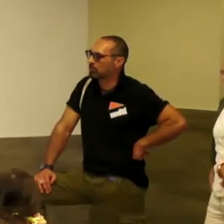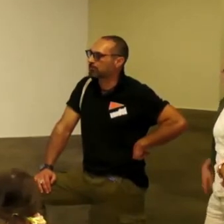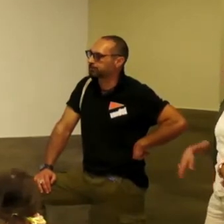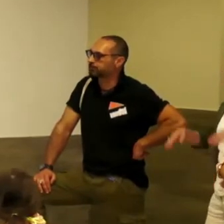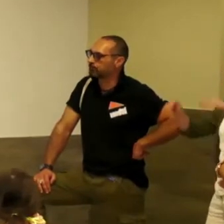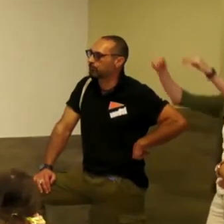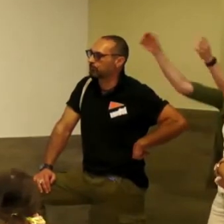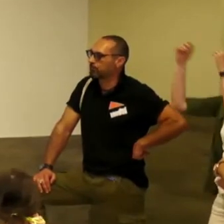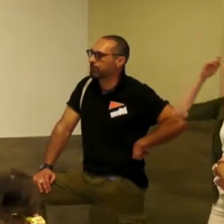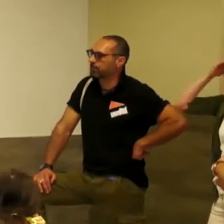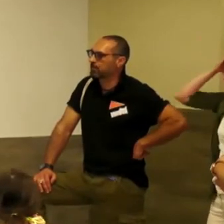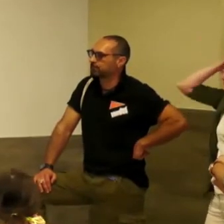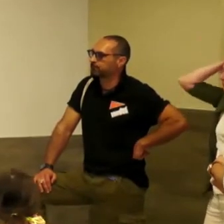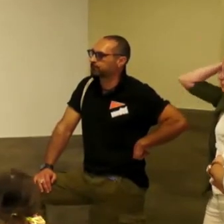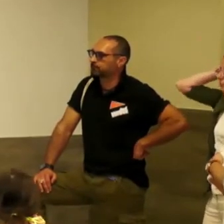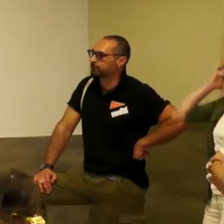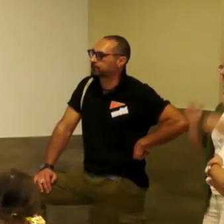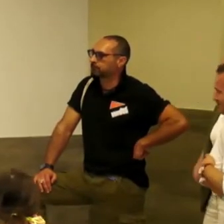magistrale.